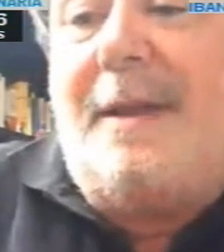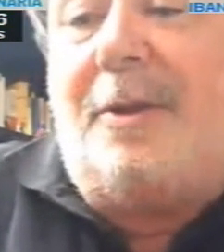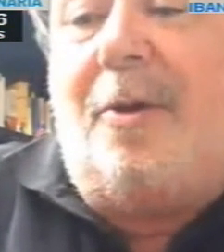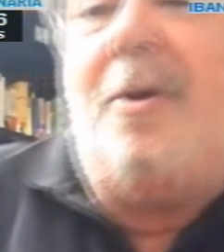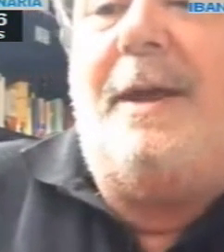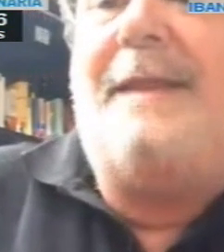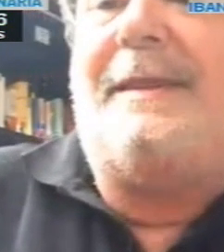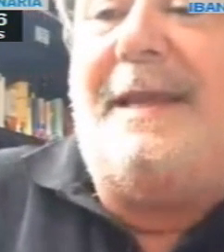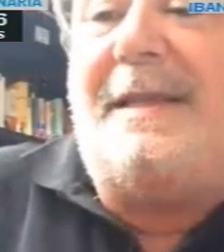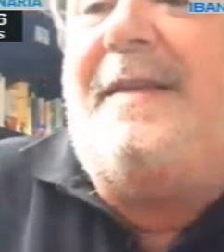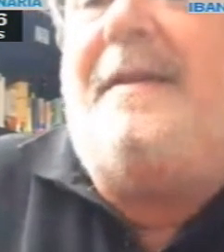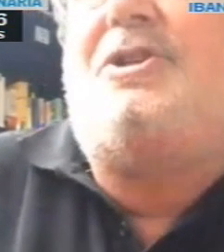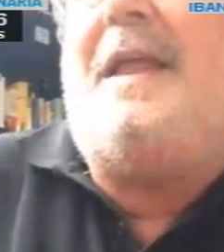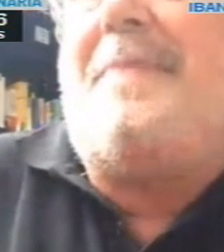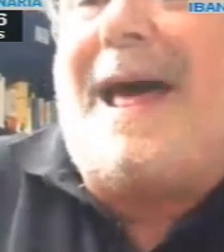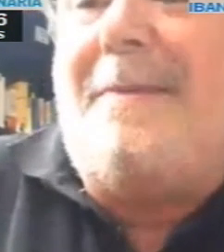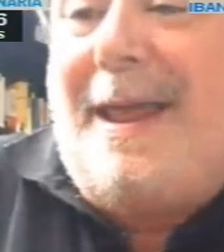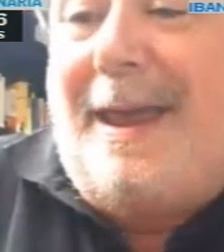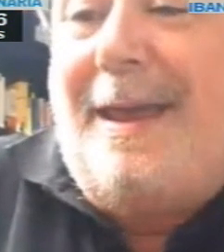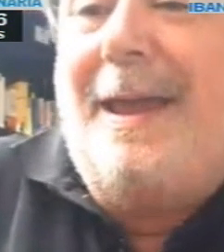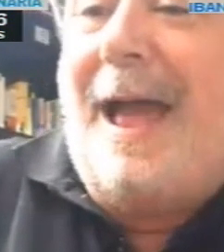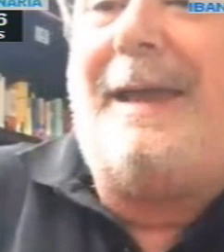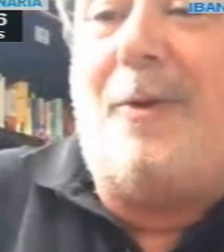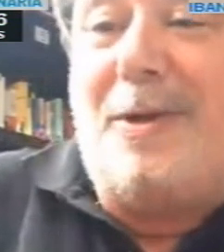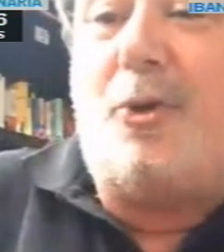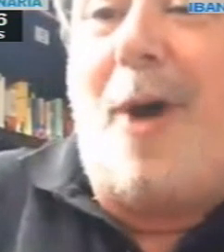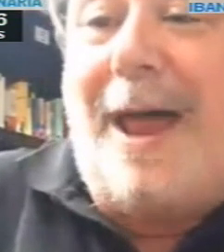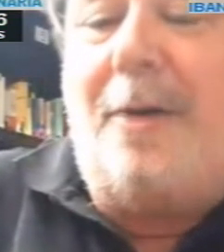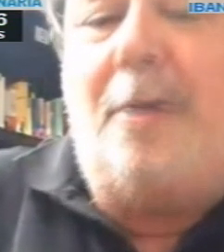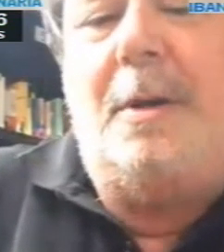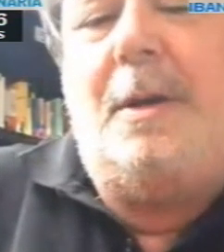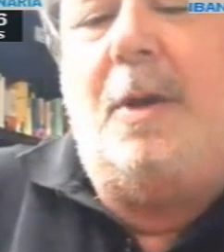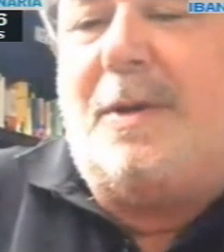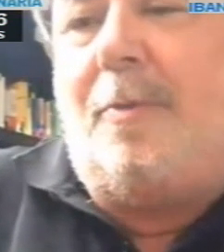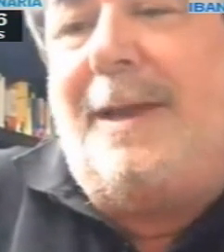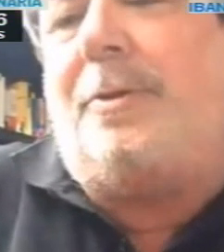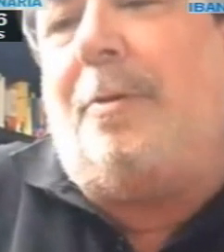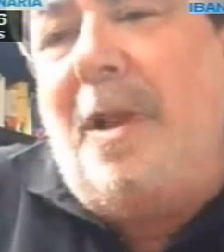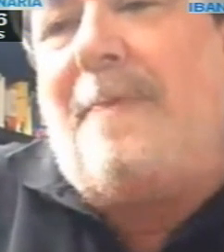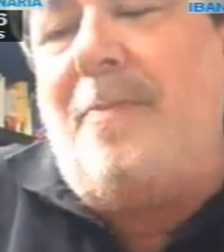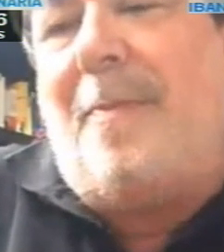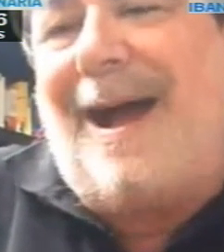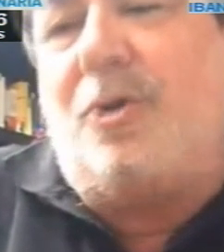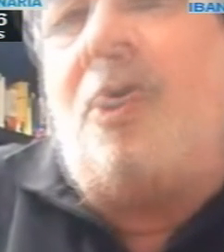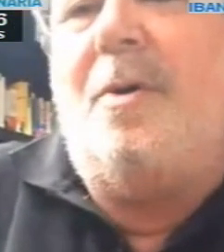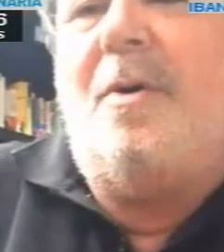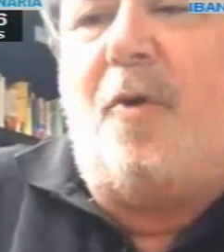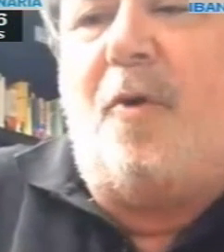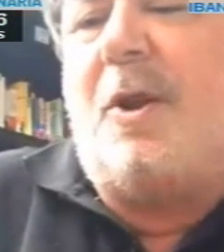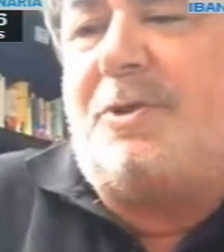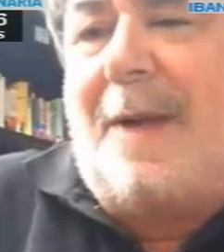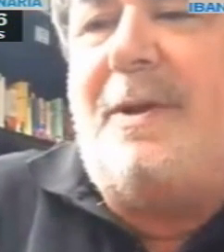Forse in questo momento, in attesa di ricelebrare bene anche questo anno, in questo momento il